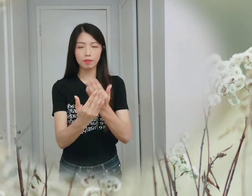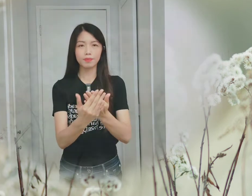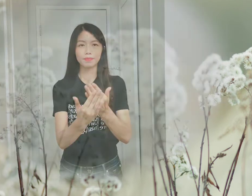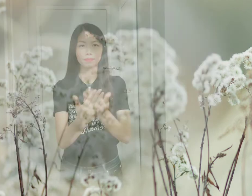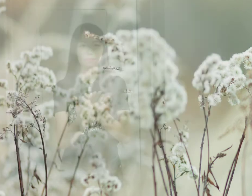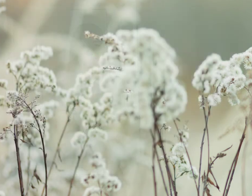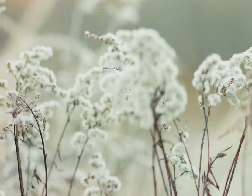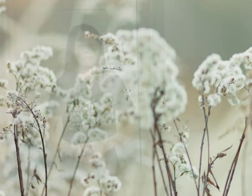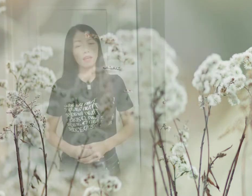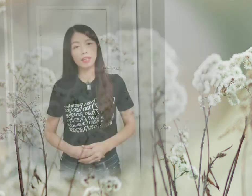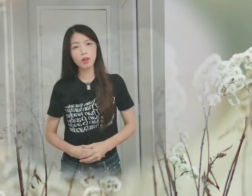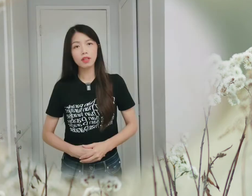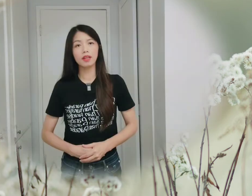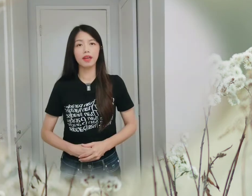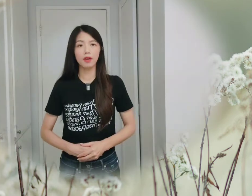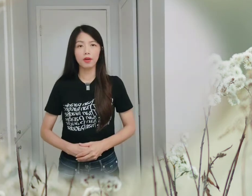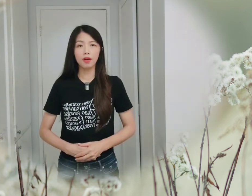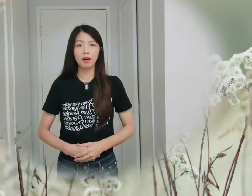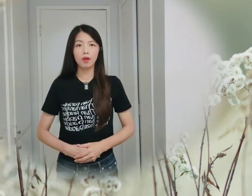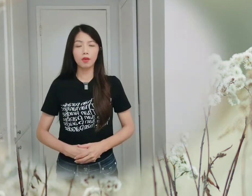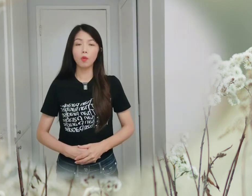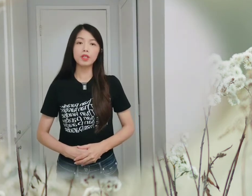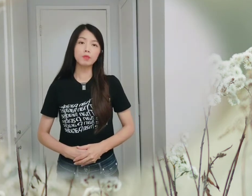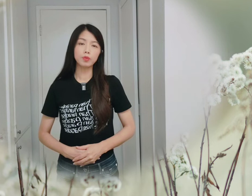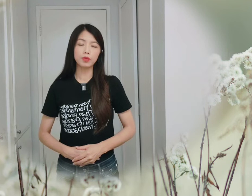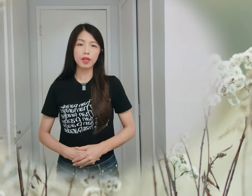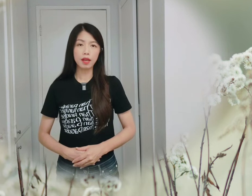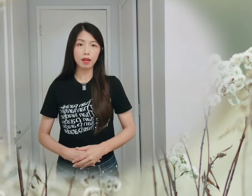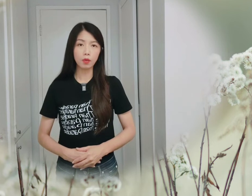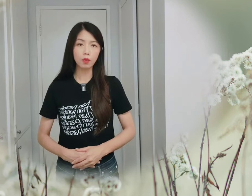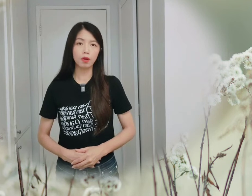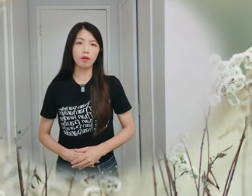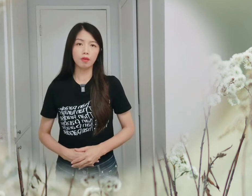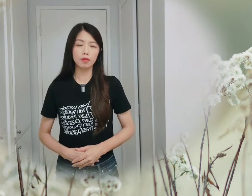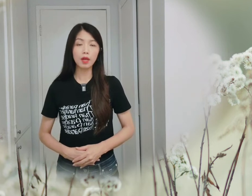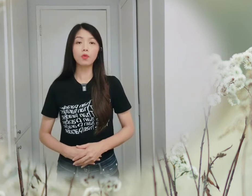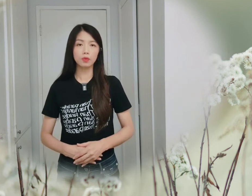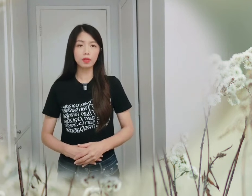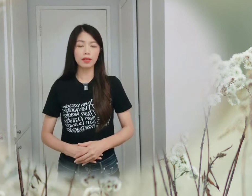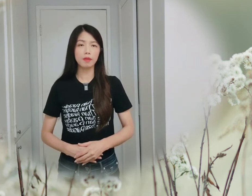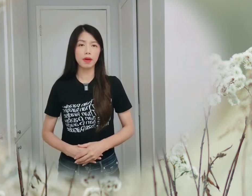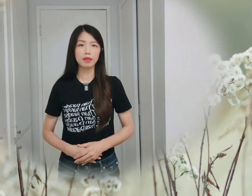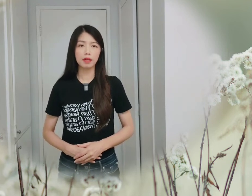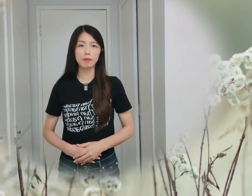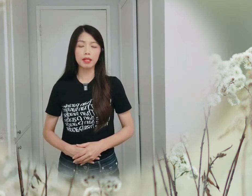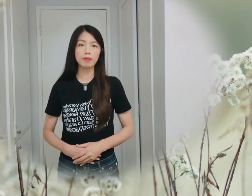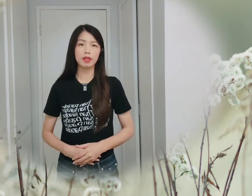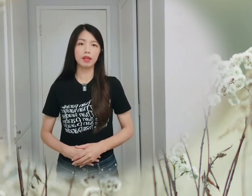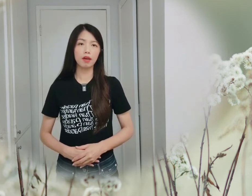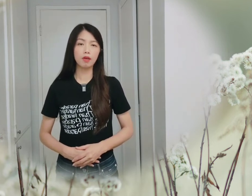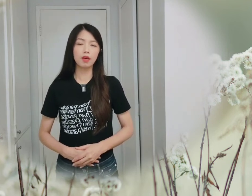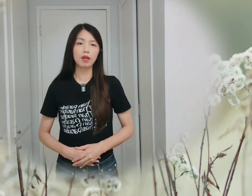주소서. 네, 2절 해드릴게요. 겹치는 부분은 생략을 하고 새로운 가사만 제가